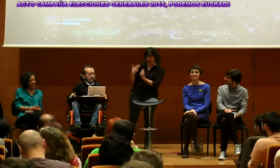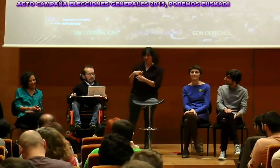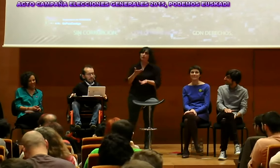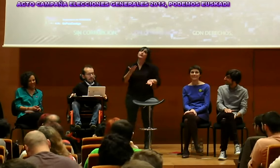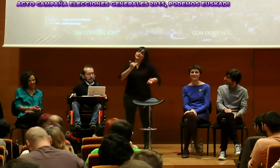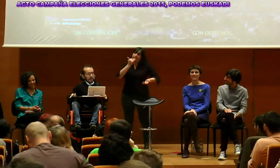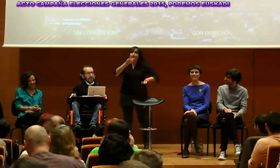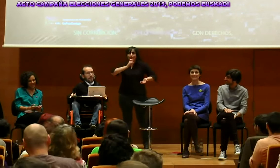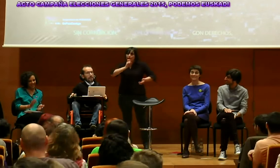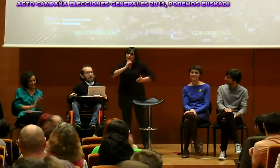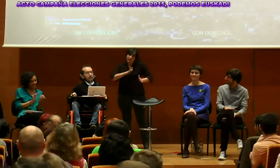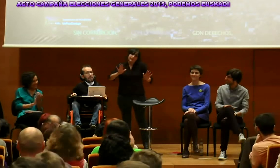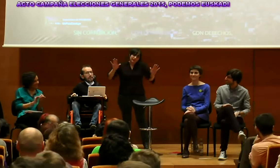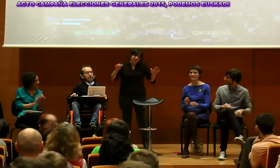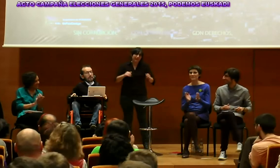aunque sea difícil.